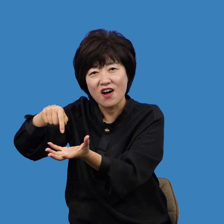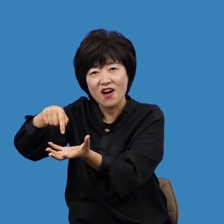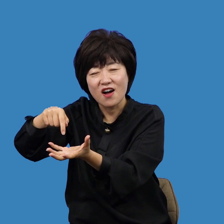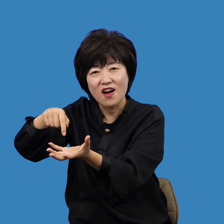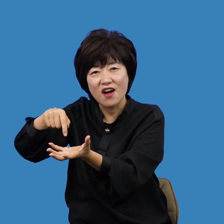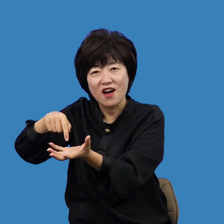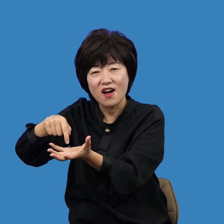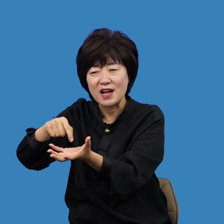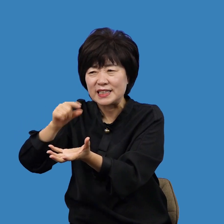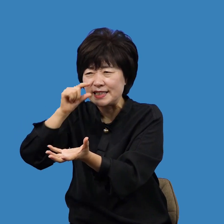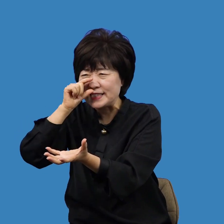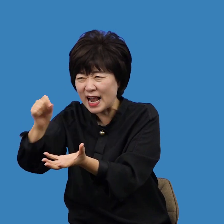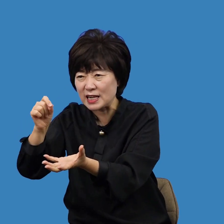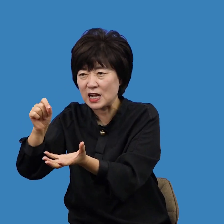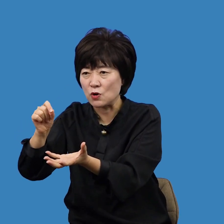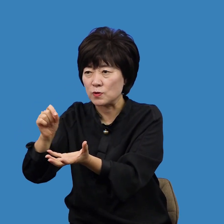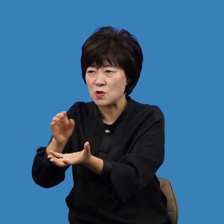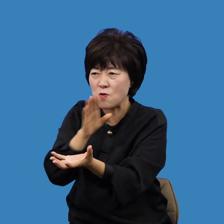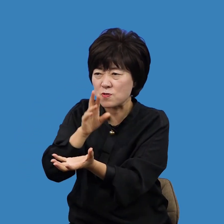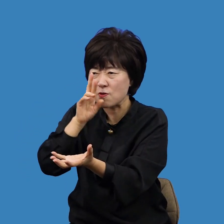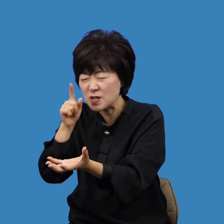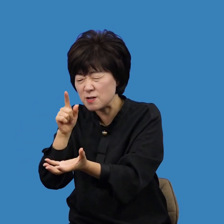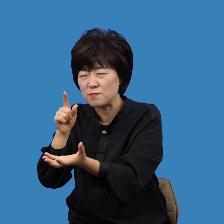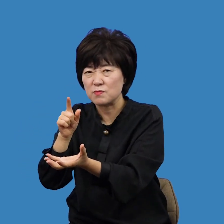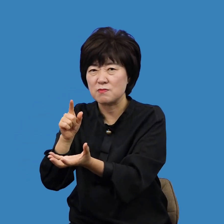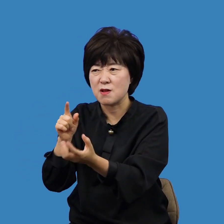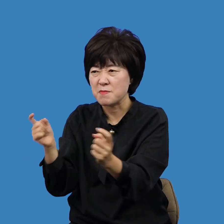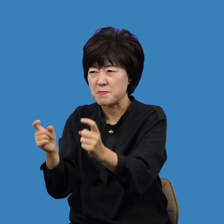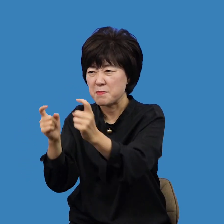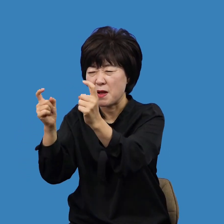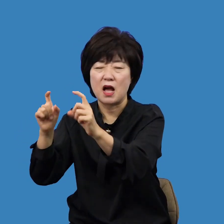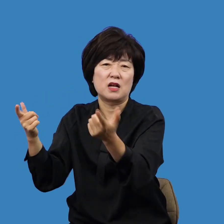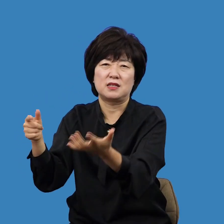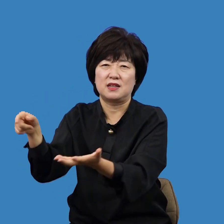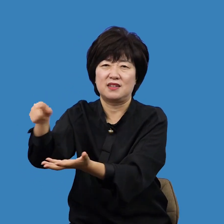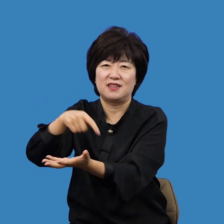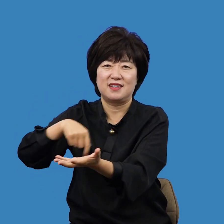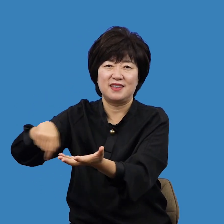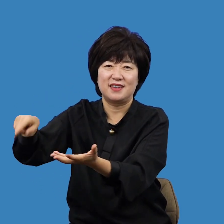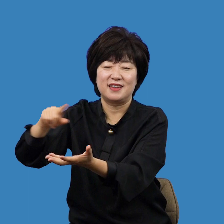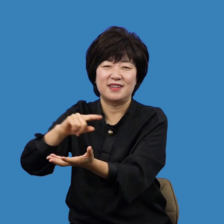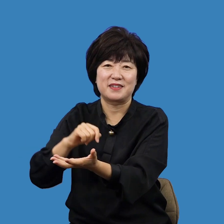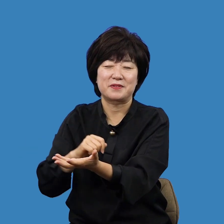샤프하게 막 날카롭게 옳고 그름을 가리는 공동체가 아니야.